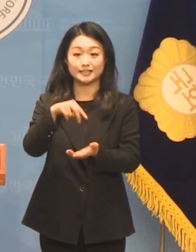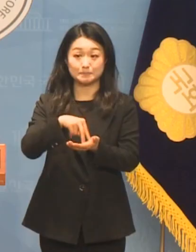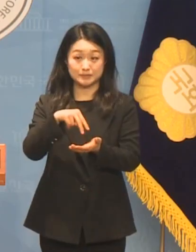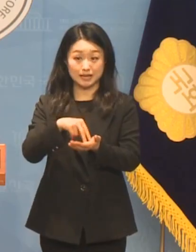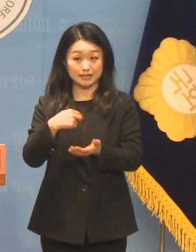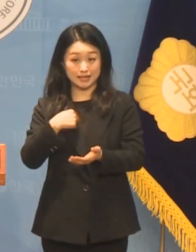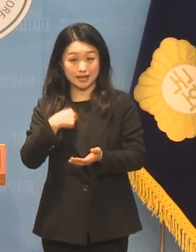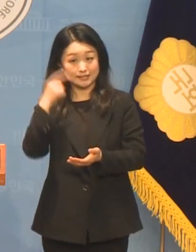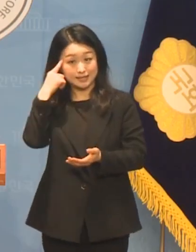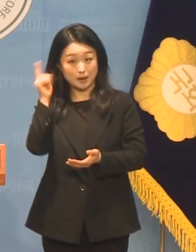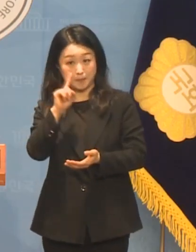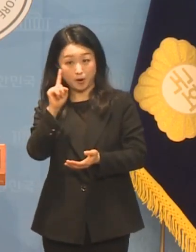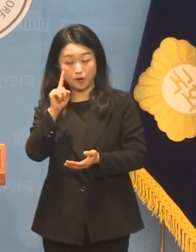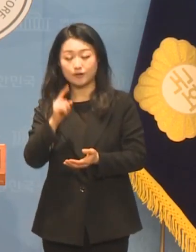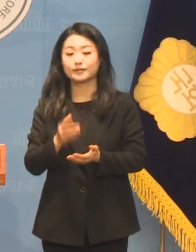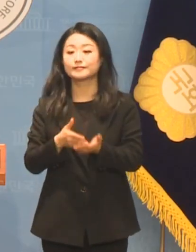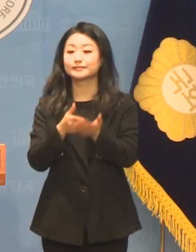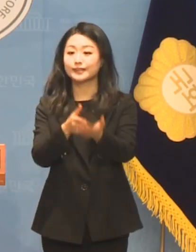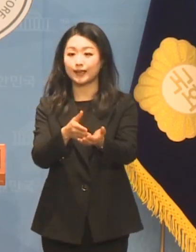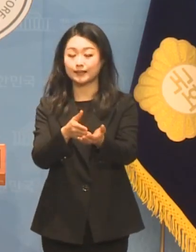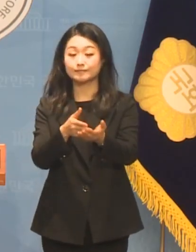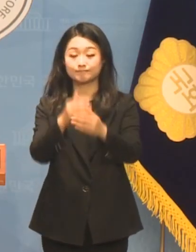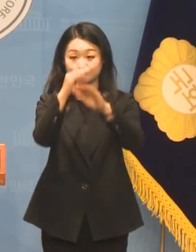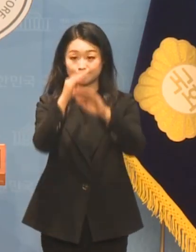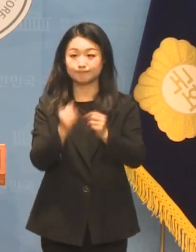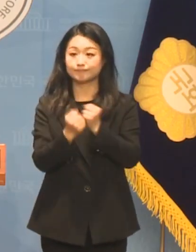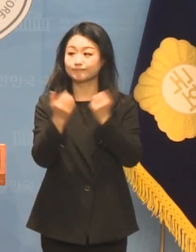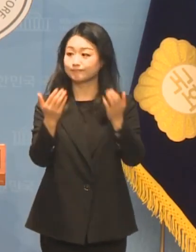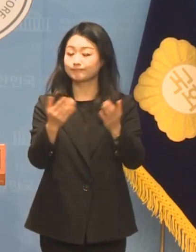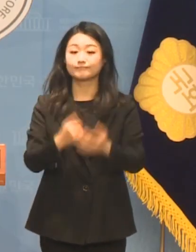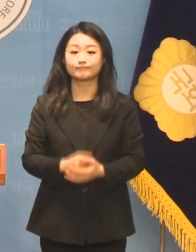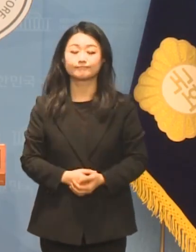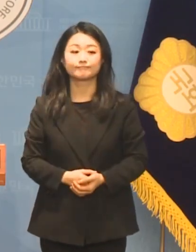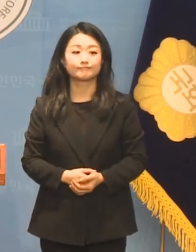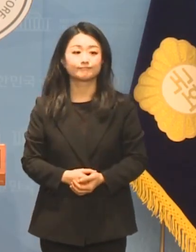입장을 밝히는 내용으로 하는 기자회견이 되겠습니다.